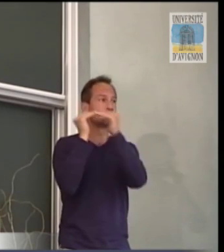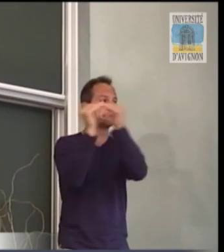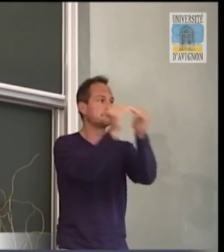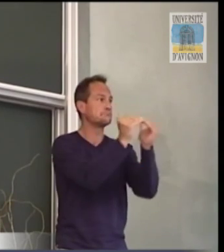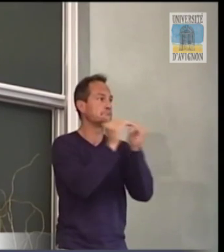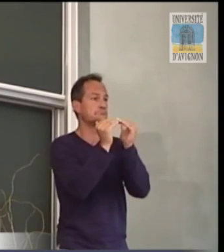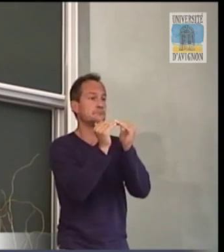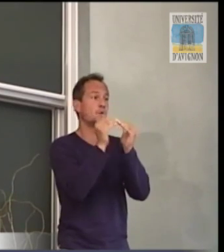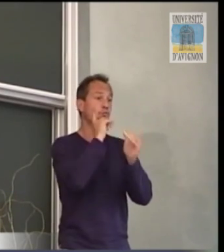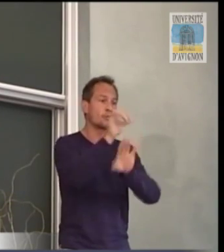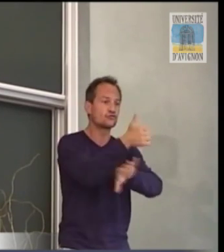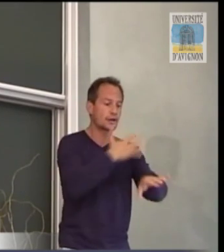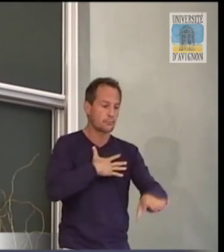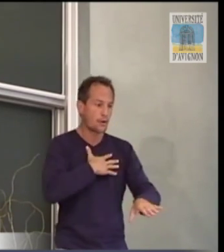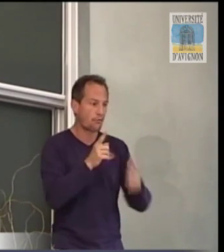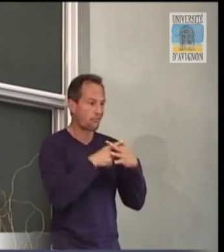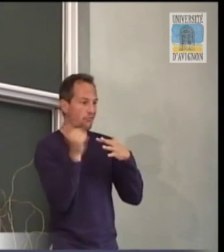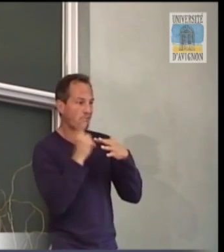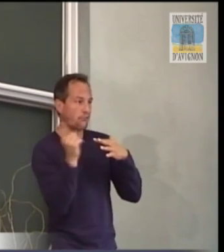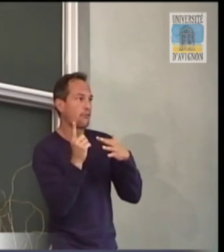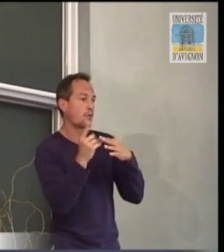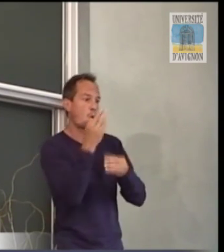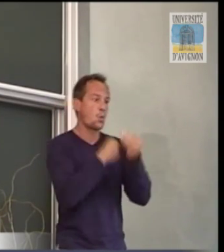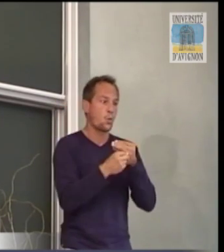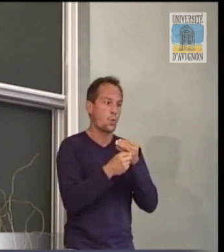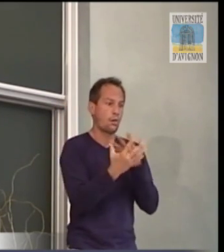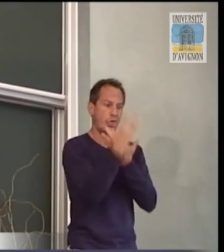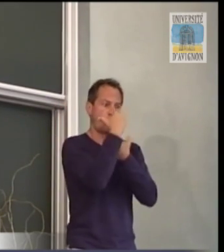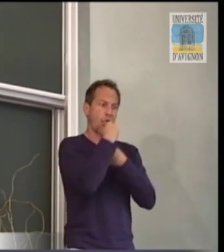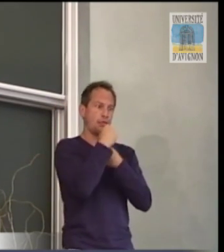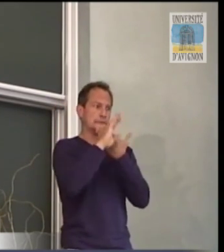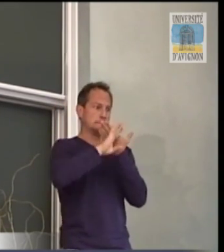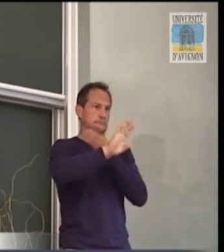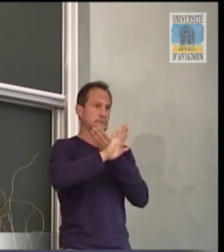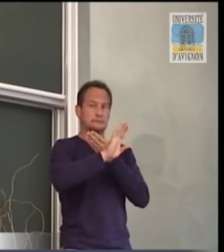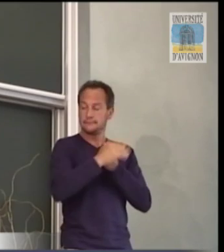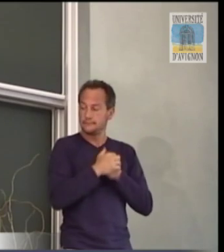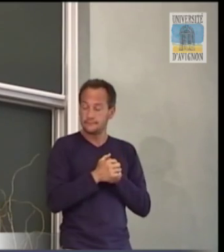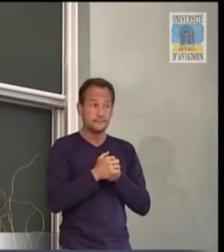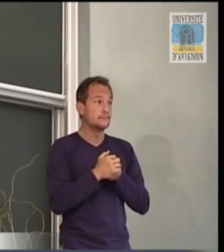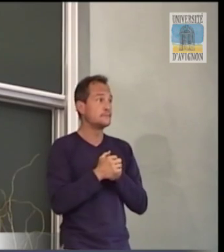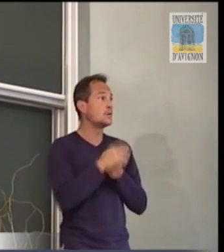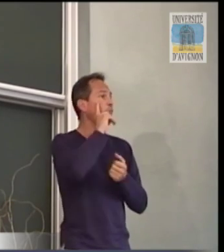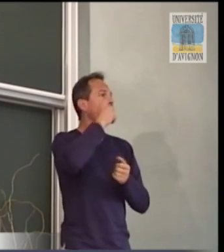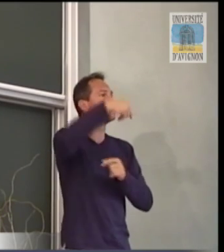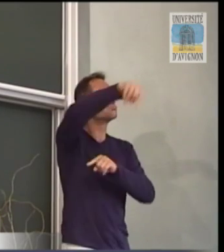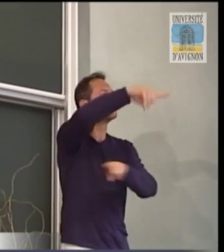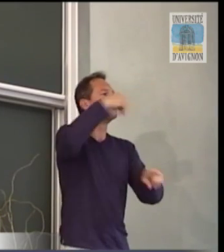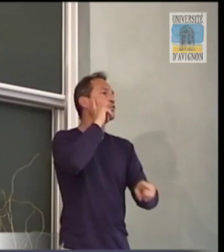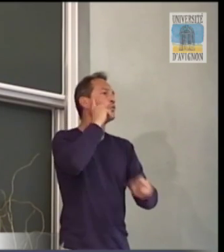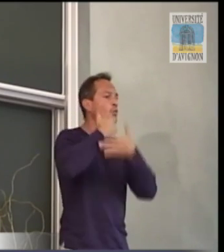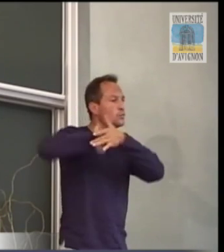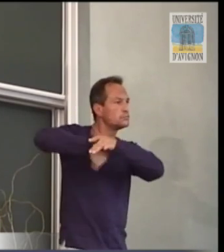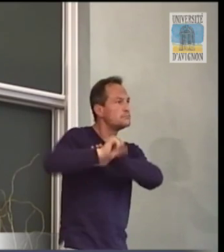La peur d'être exclu, la peur d'être envahi. C'est-à-dire que, depuis la naissance, à partir du moment où nous sommes arrivés